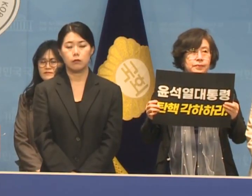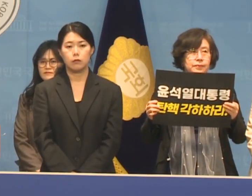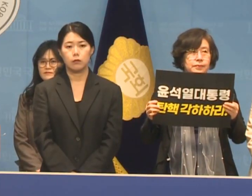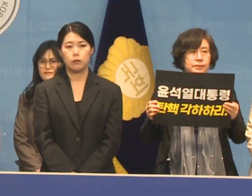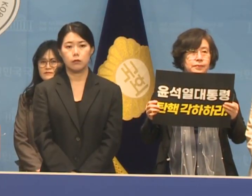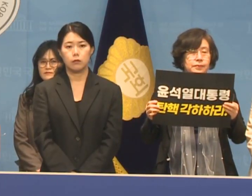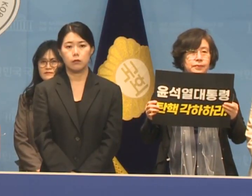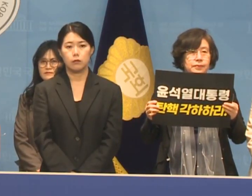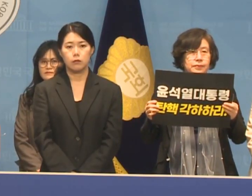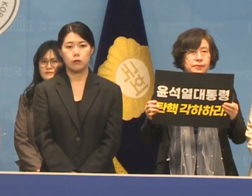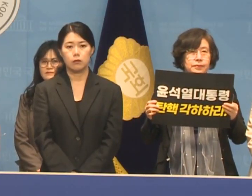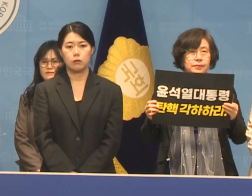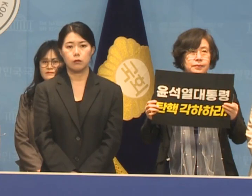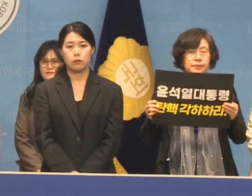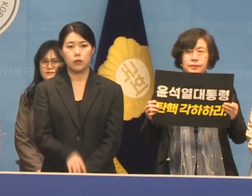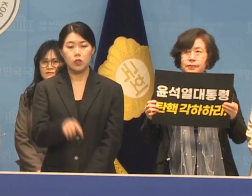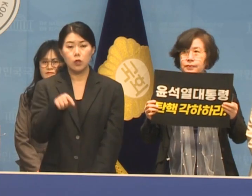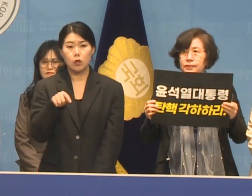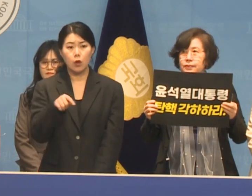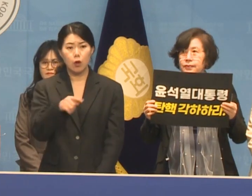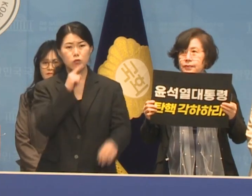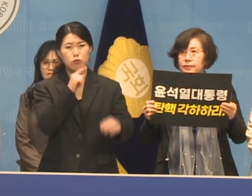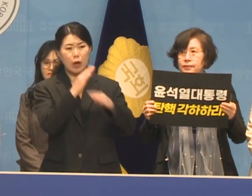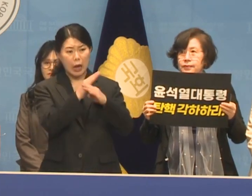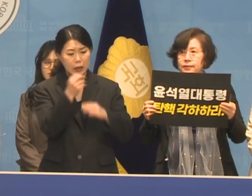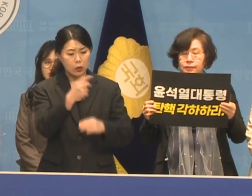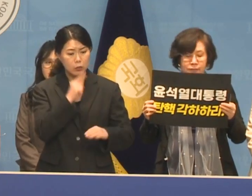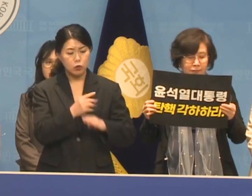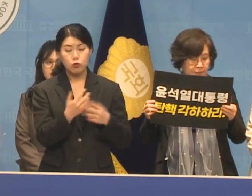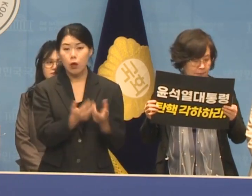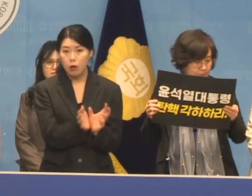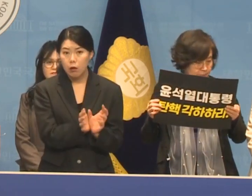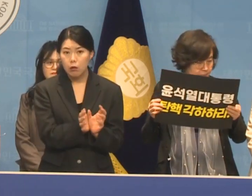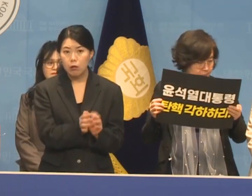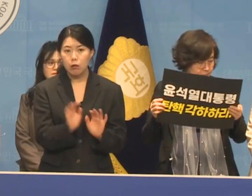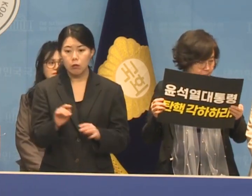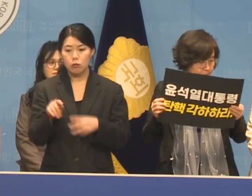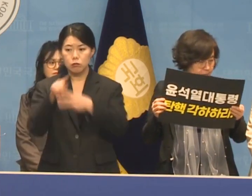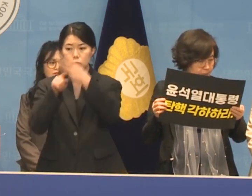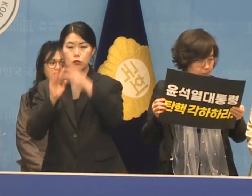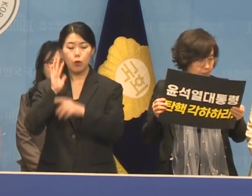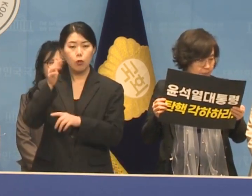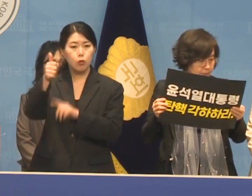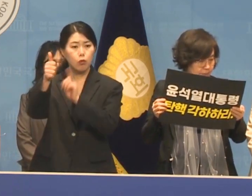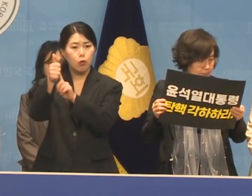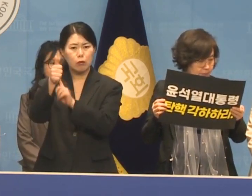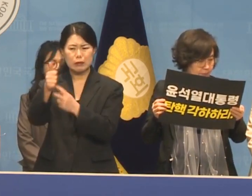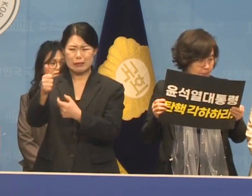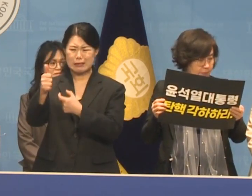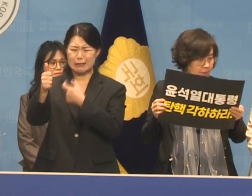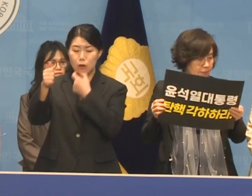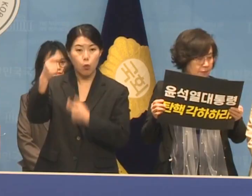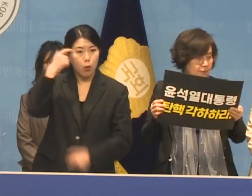왜 저들이라는 것은 북한과 더불어민주당입니다. 윤석열 대통령을 저렇게